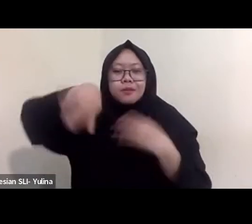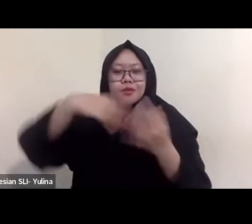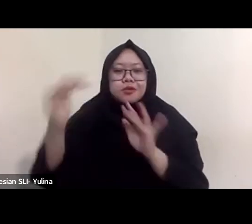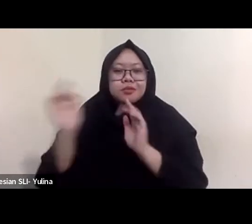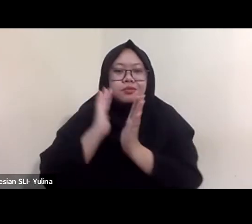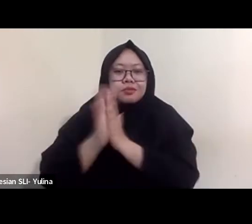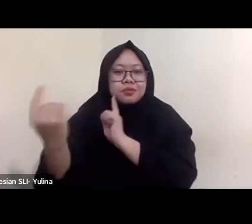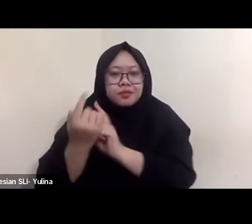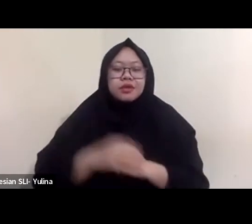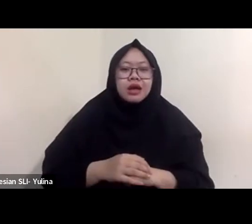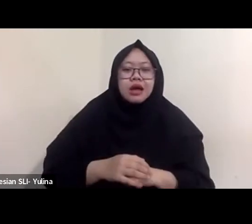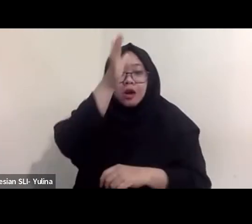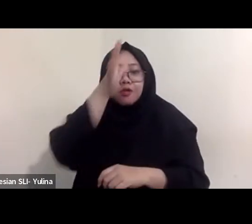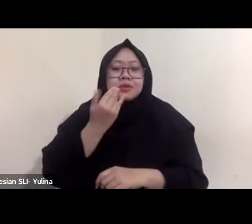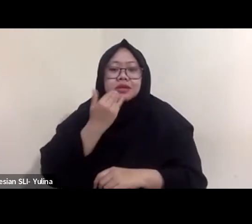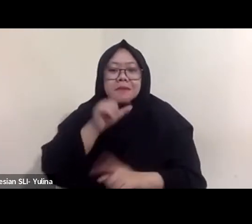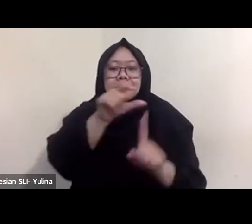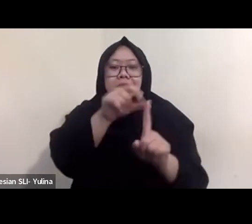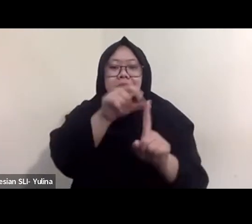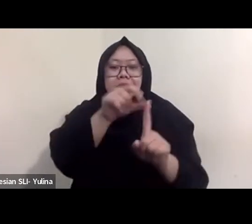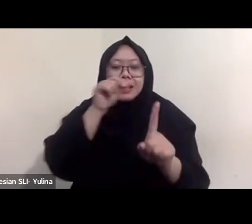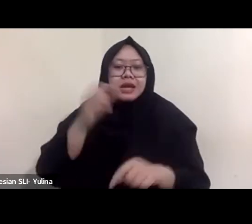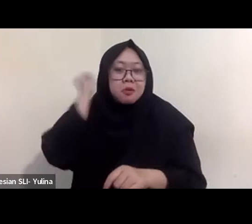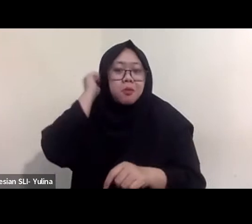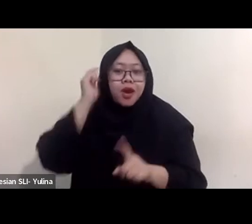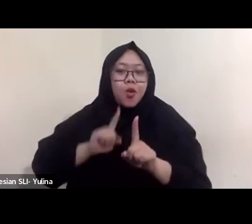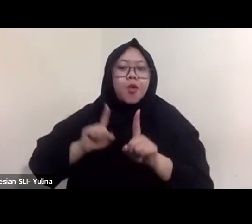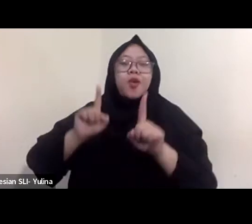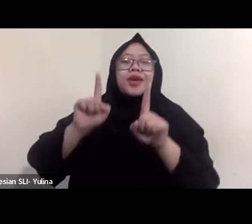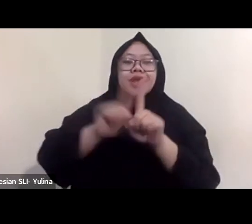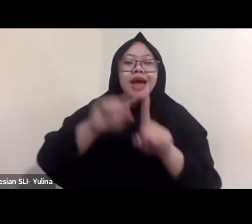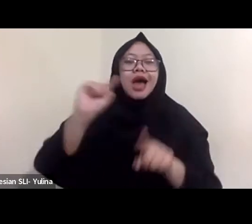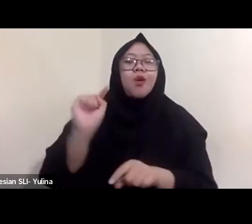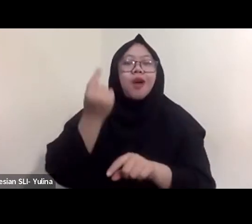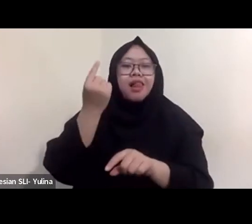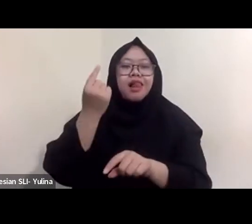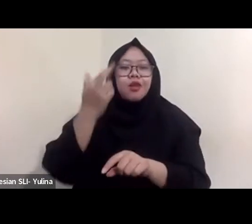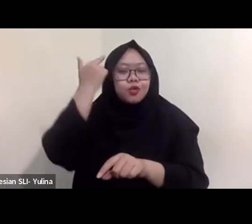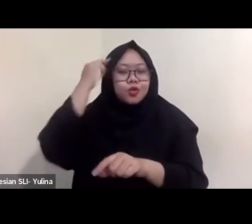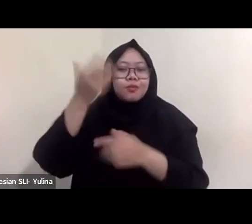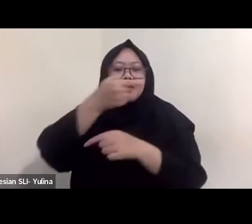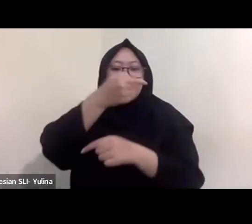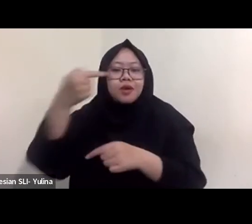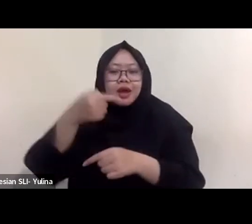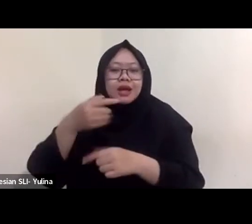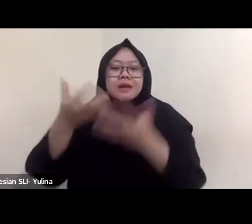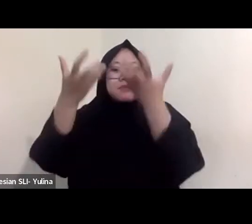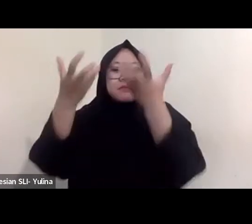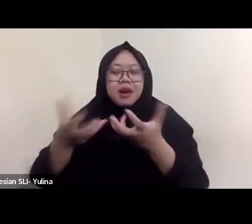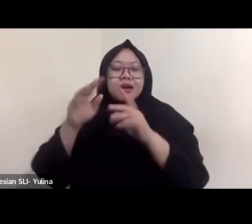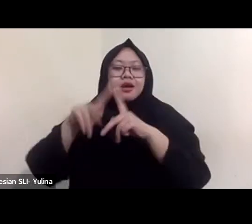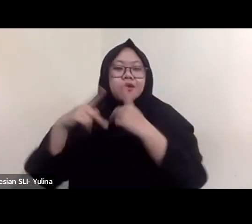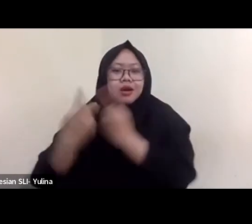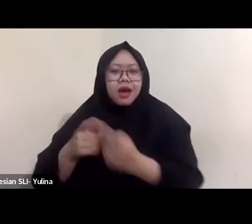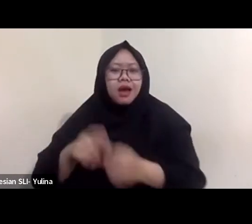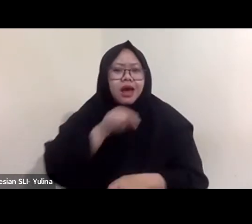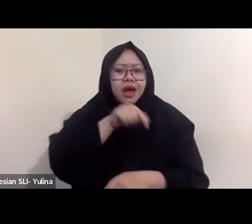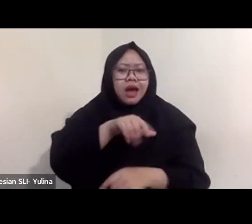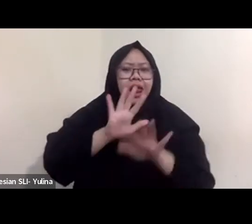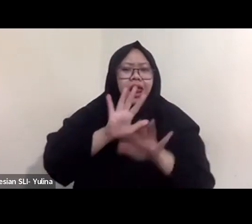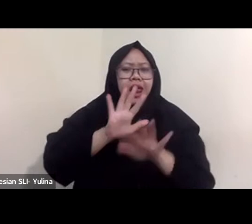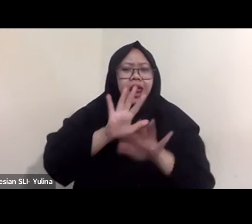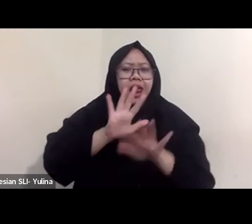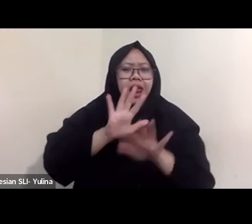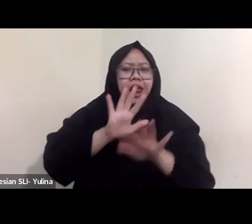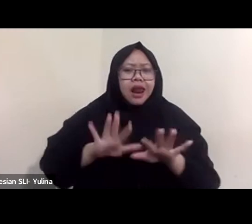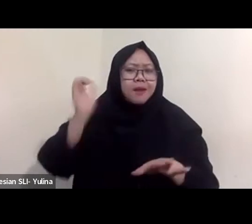lebih awal dengan harapan mengurangi tanggungan keluarga. Padahal, anak perempuan juga punya hak yang dijamin untuk